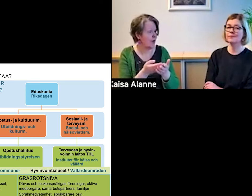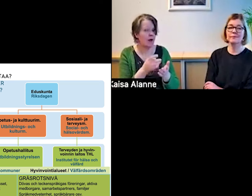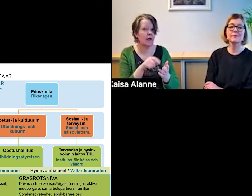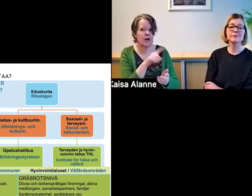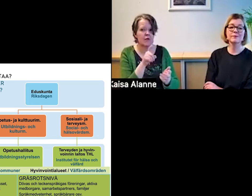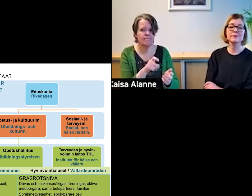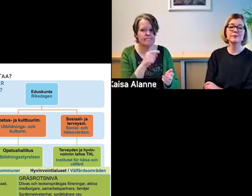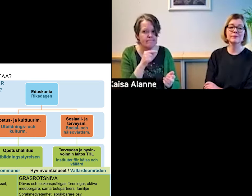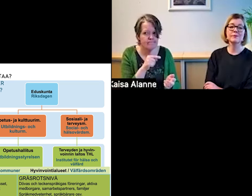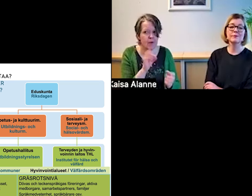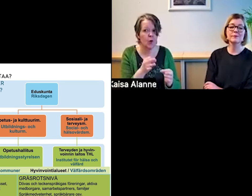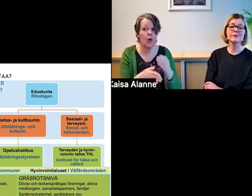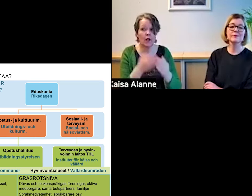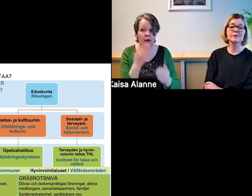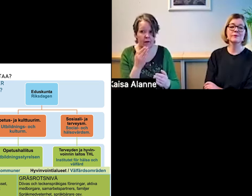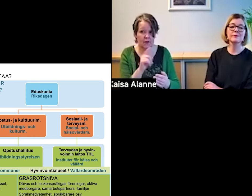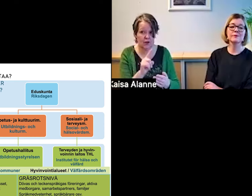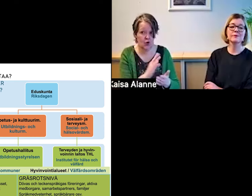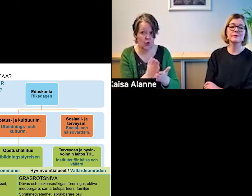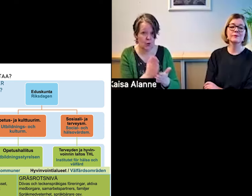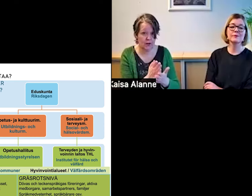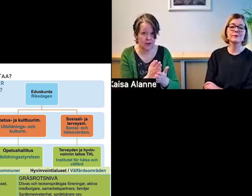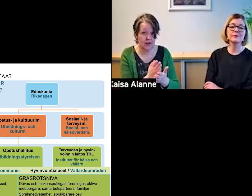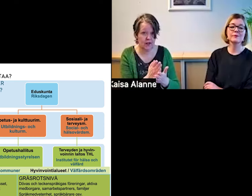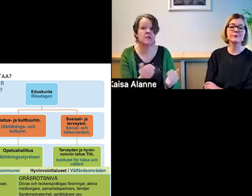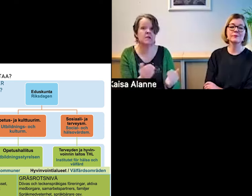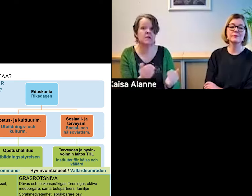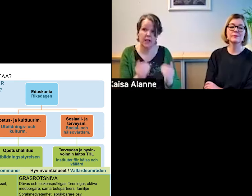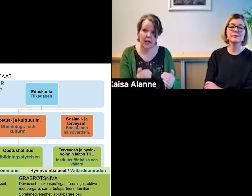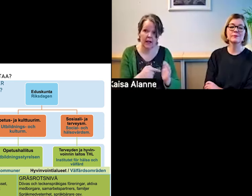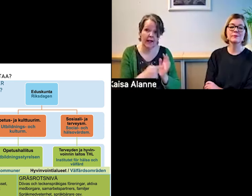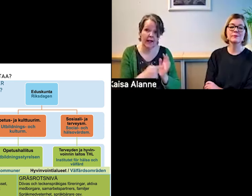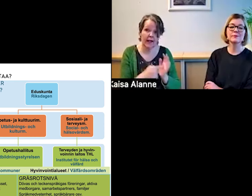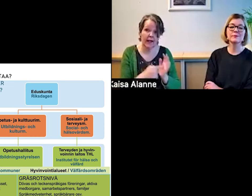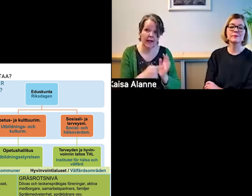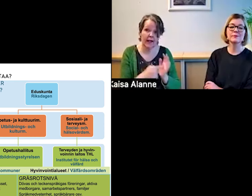ne esitykset, niin me voimme olla sitten auttamassa